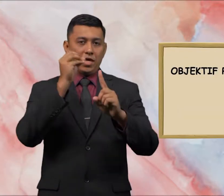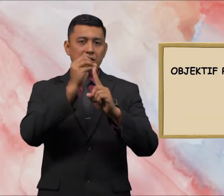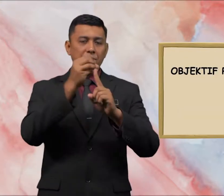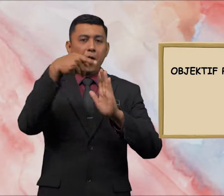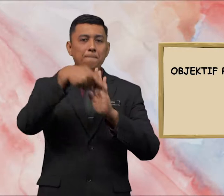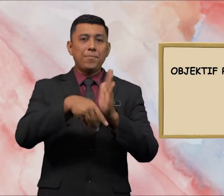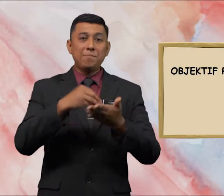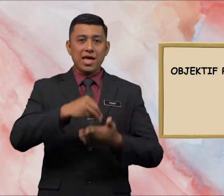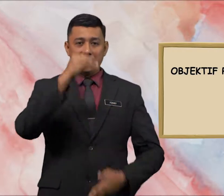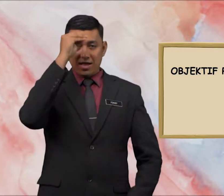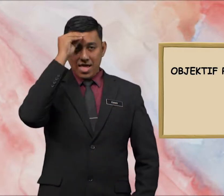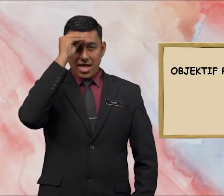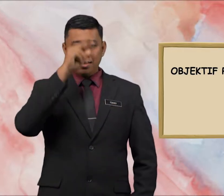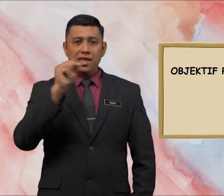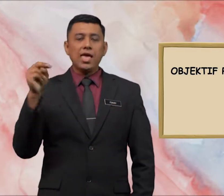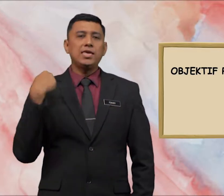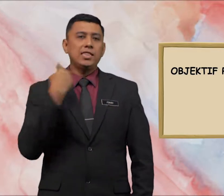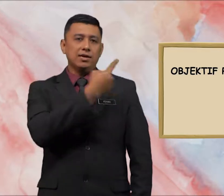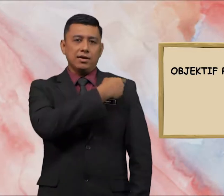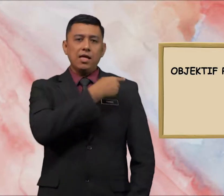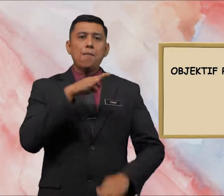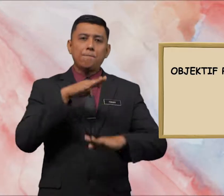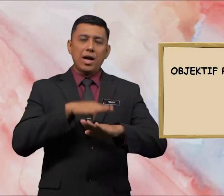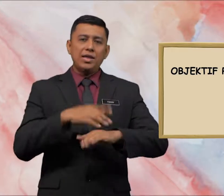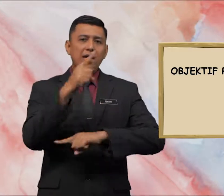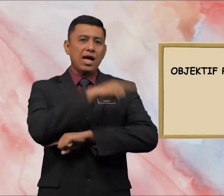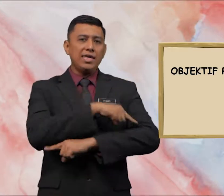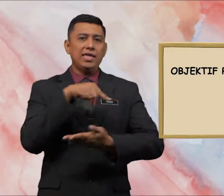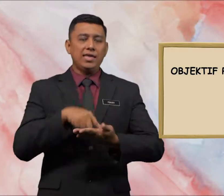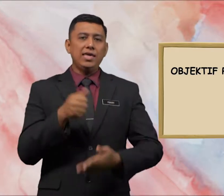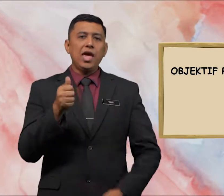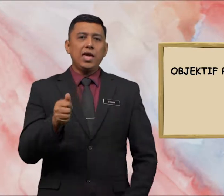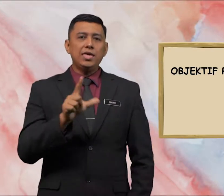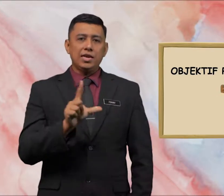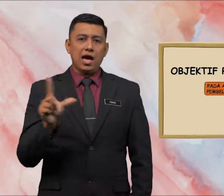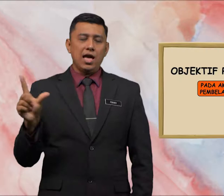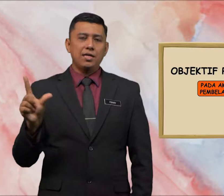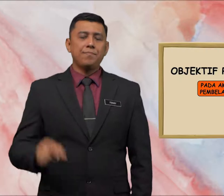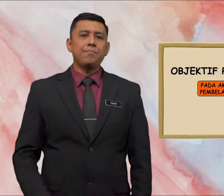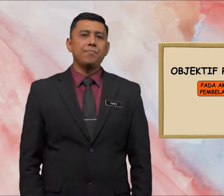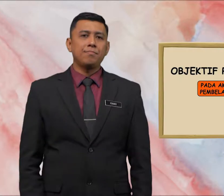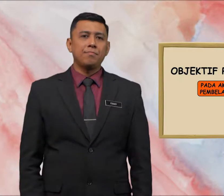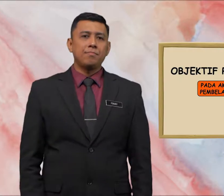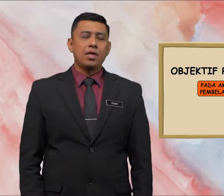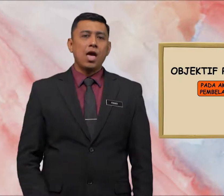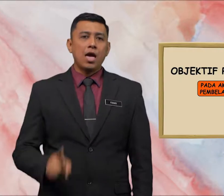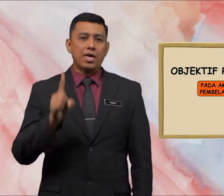Objektif pembelajaran kita pada hari ini ialah, yang